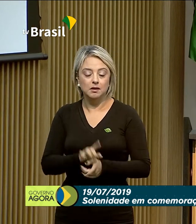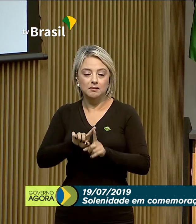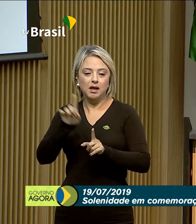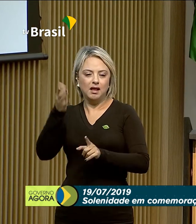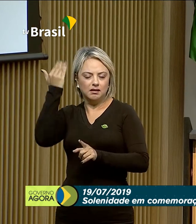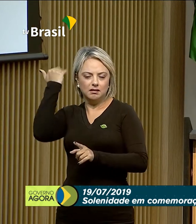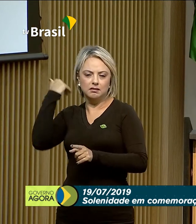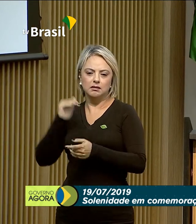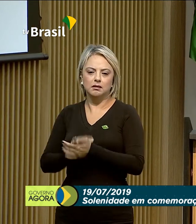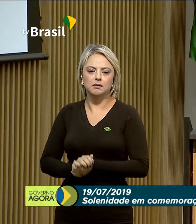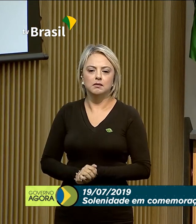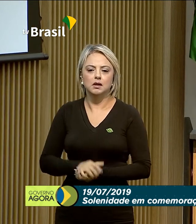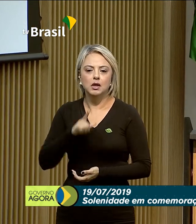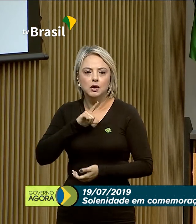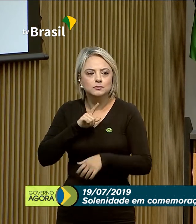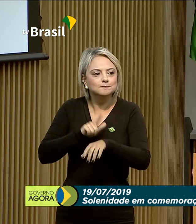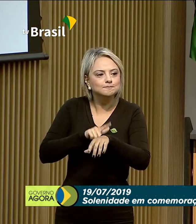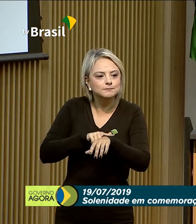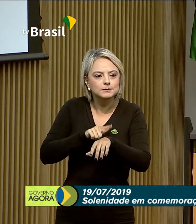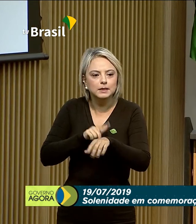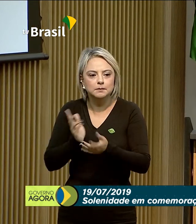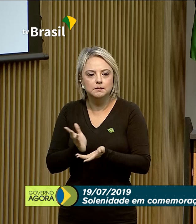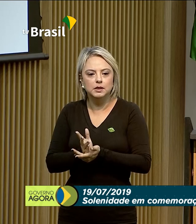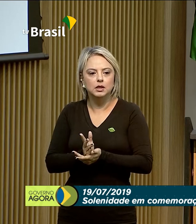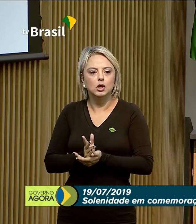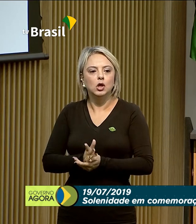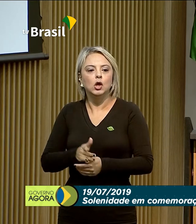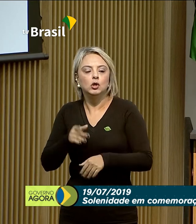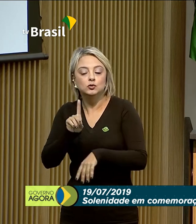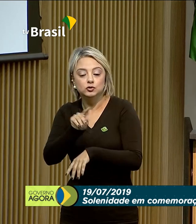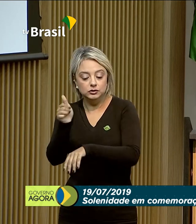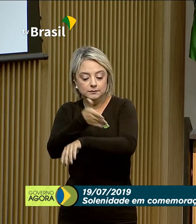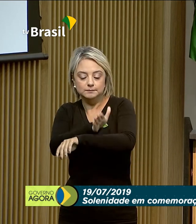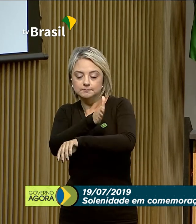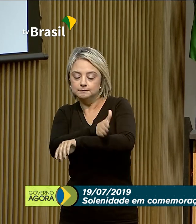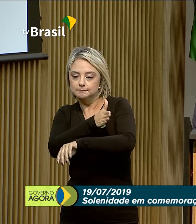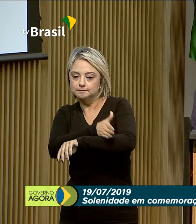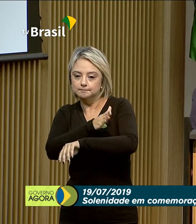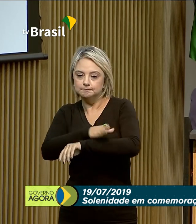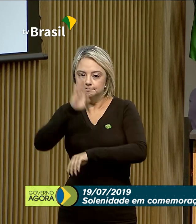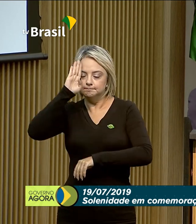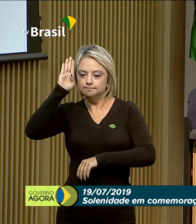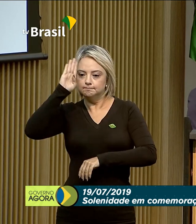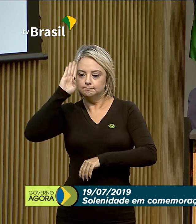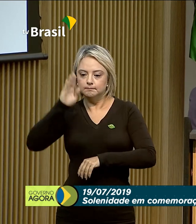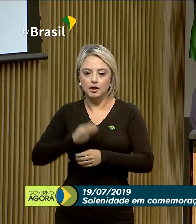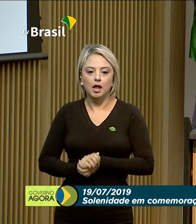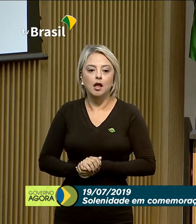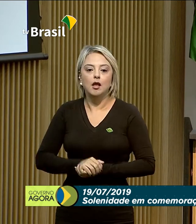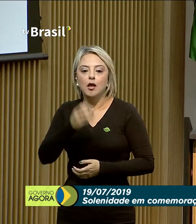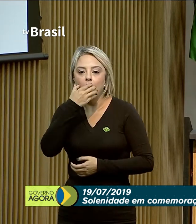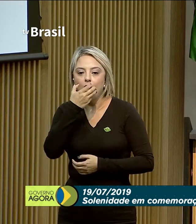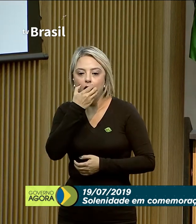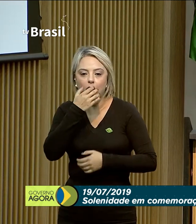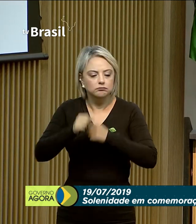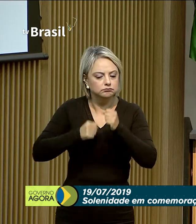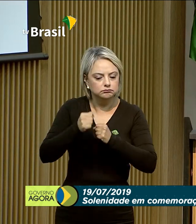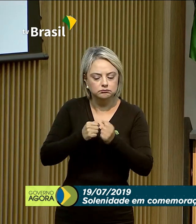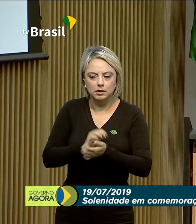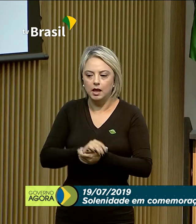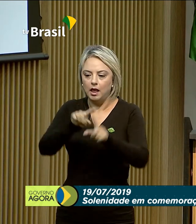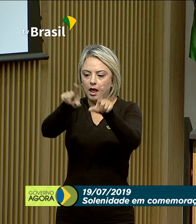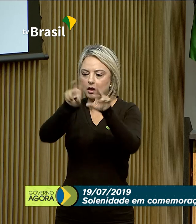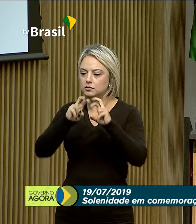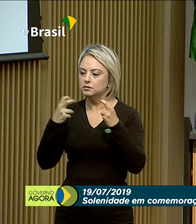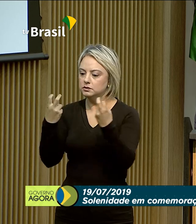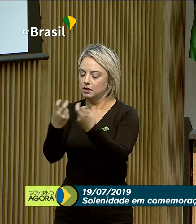época, quando tínhamos um tempinho vago, no dia do treinamento físico militar livre, nós corríamos para o Cachorrão, era o